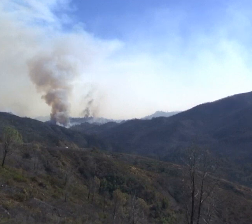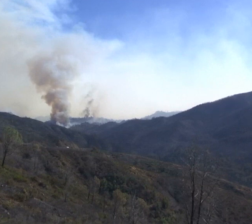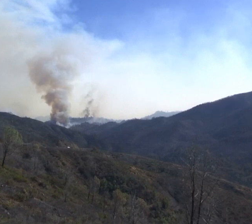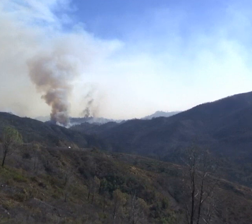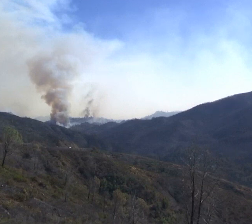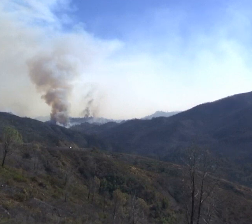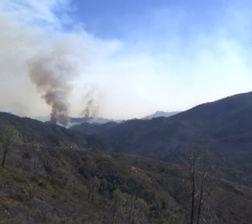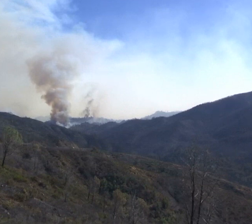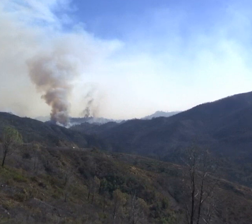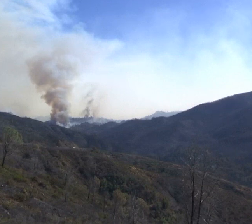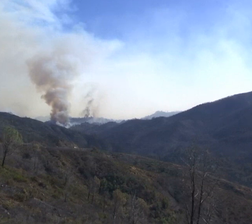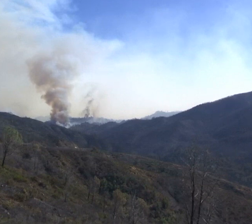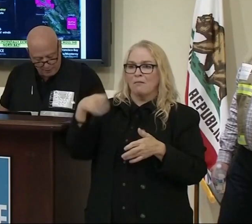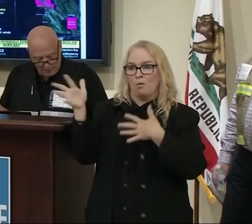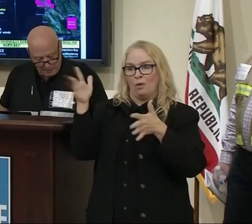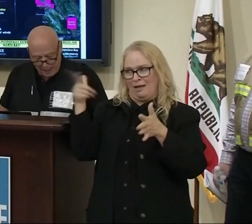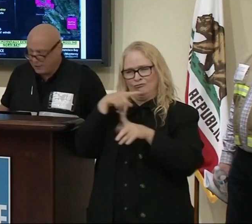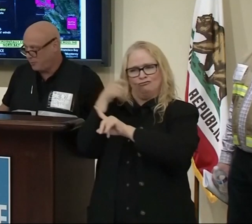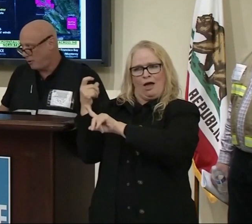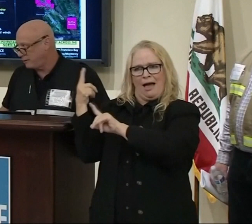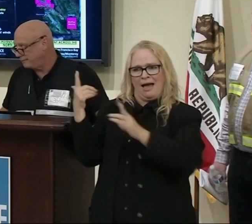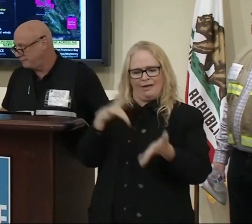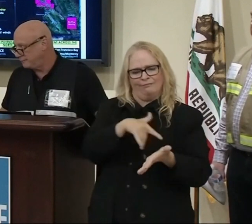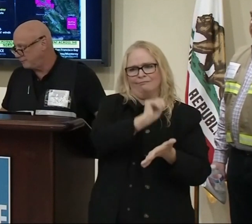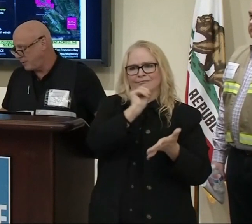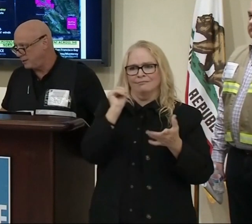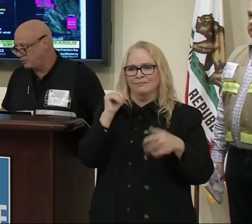fin de semana mantienen a la zona en máxima alerta.